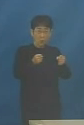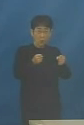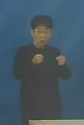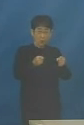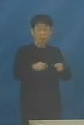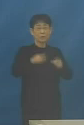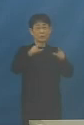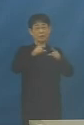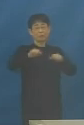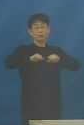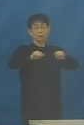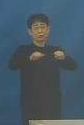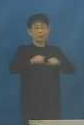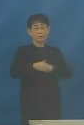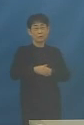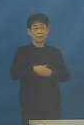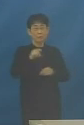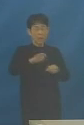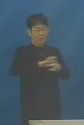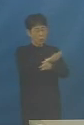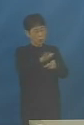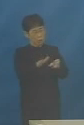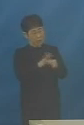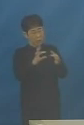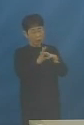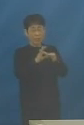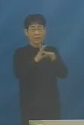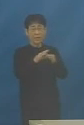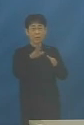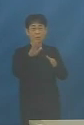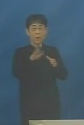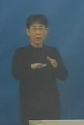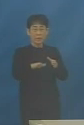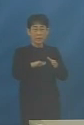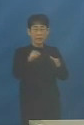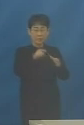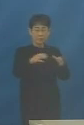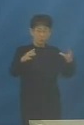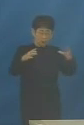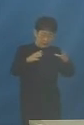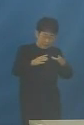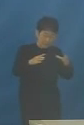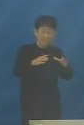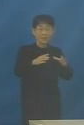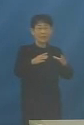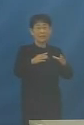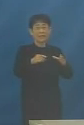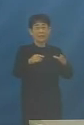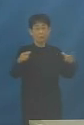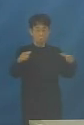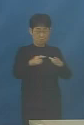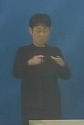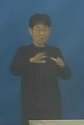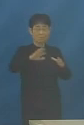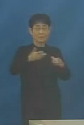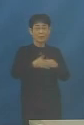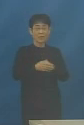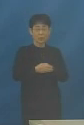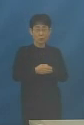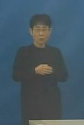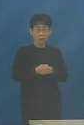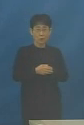ます残念ながらまだコーナーの影響もございましたので規模は縮小してということになりましたが